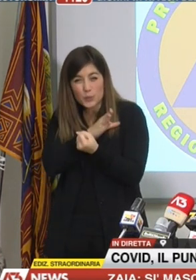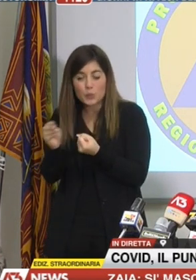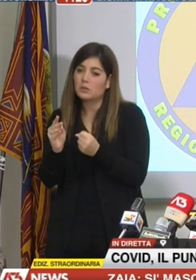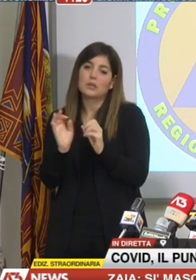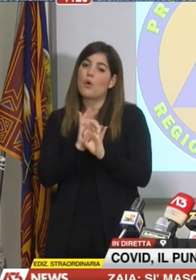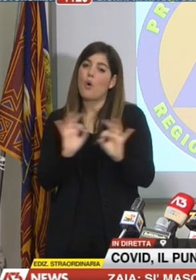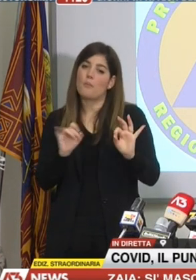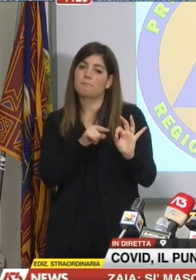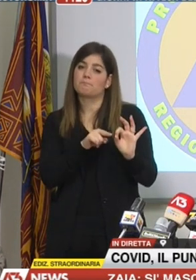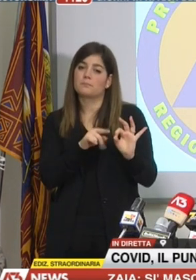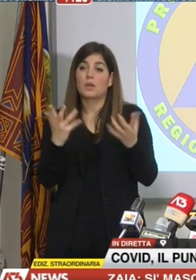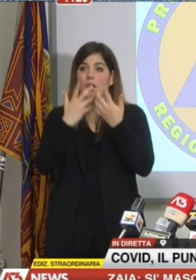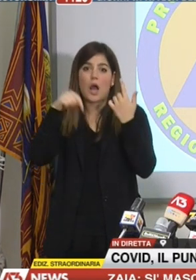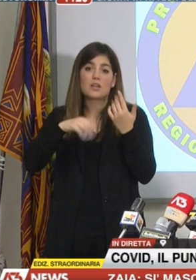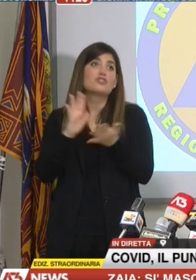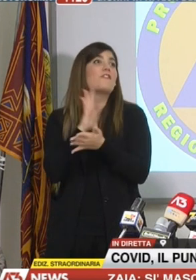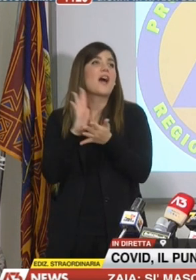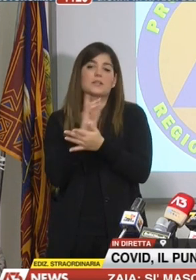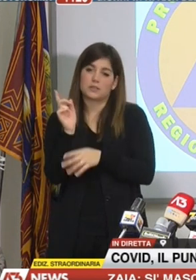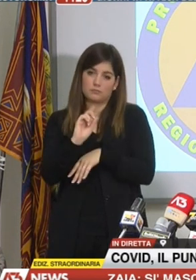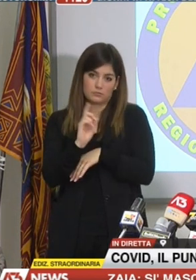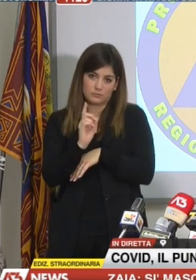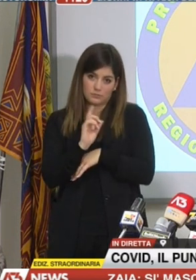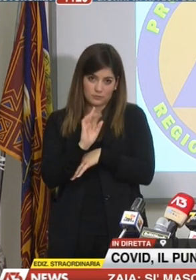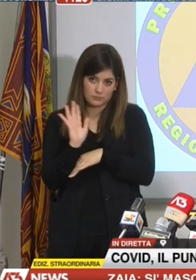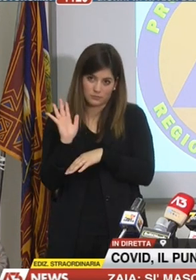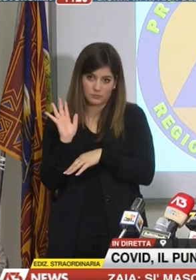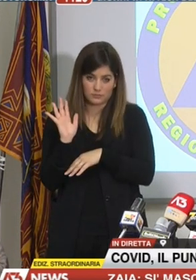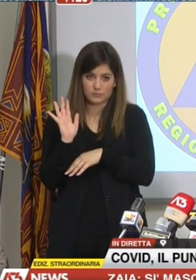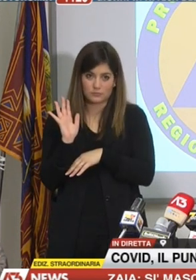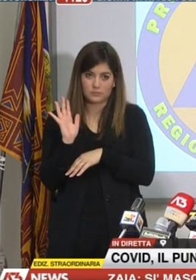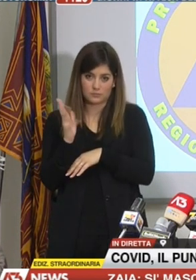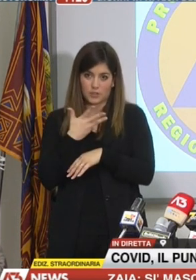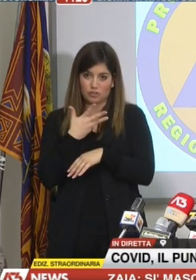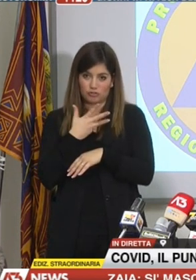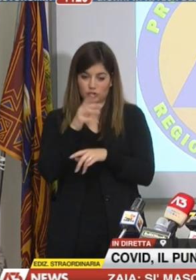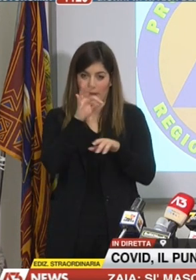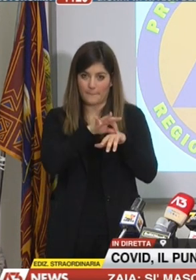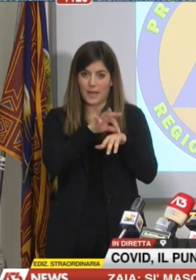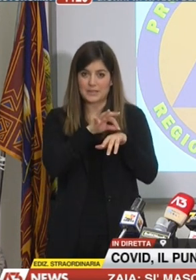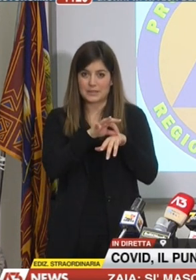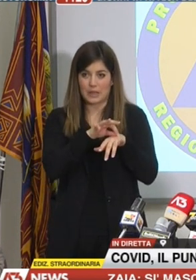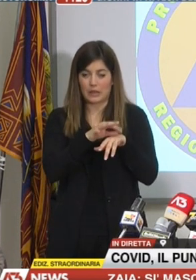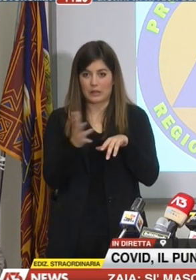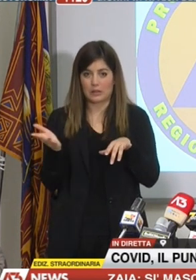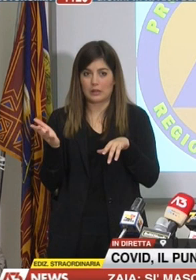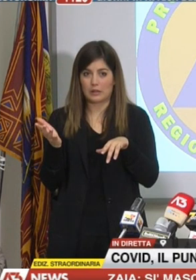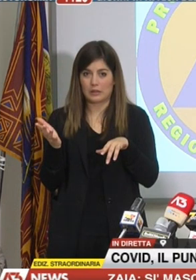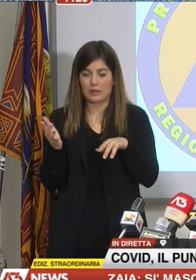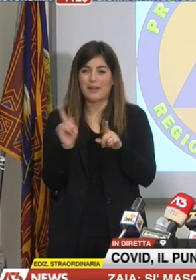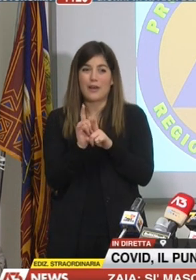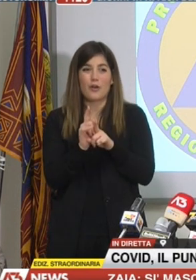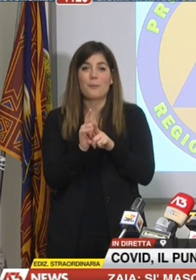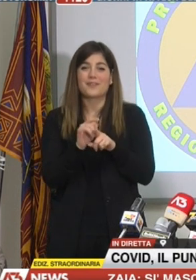festa, cioè vuol dire cure intensive, perché vuol dire essere presenti, terapie importanti, non è un paziente